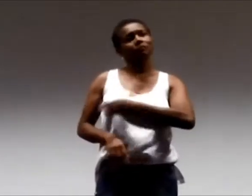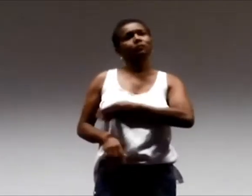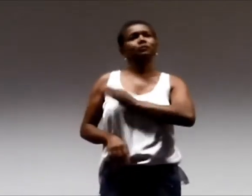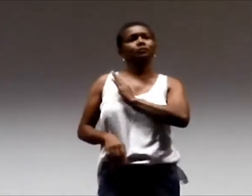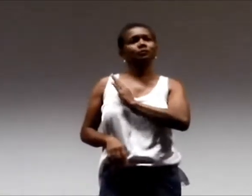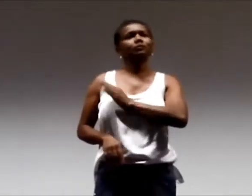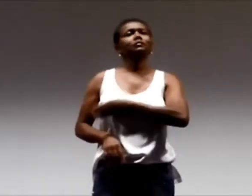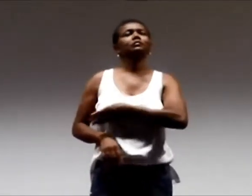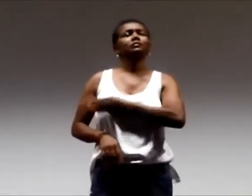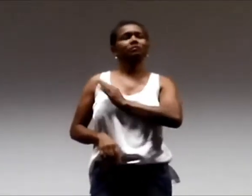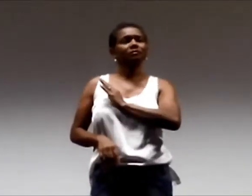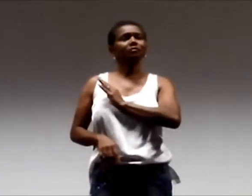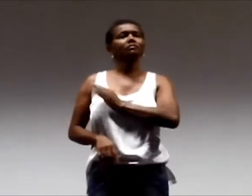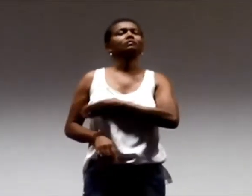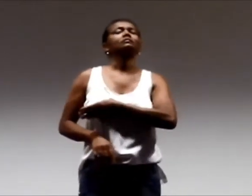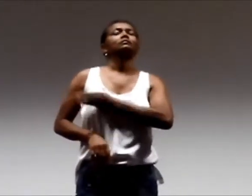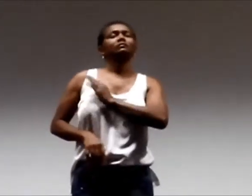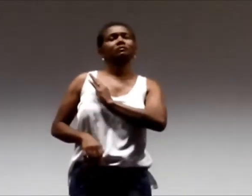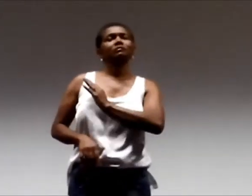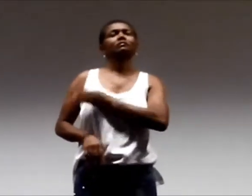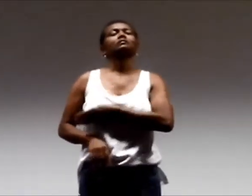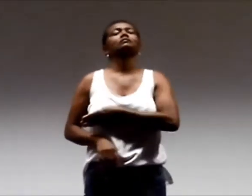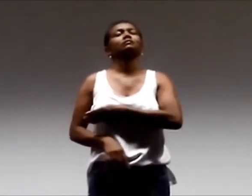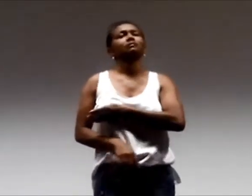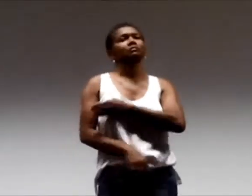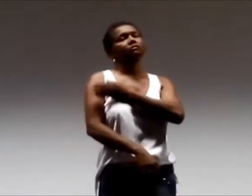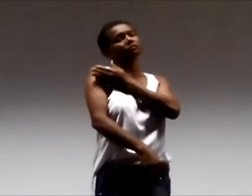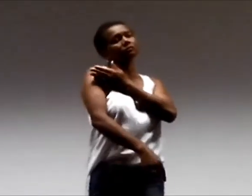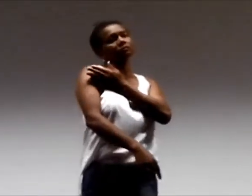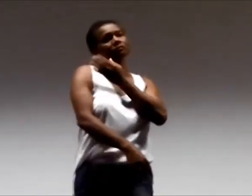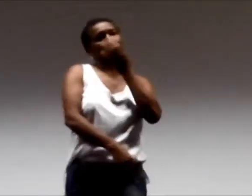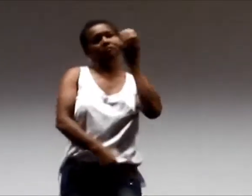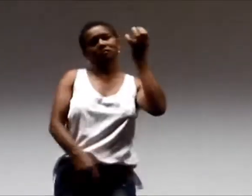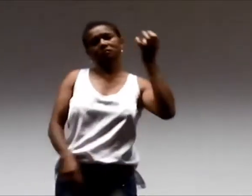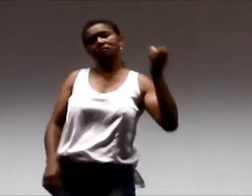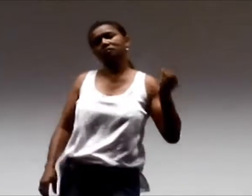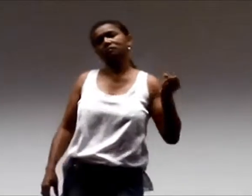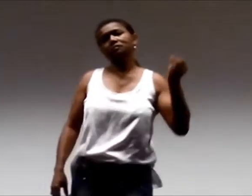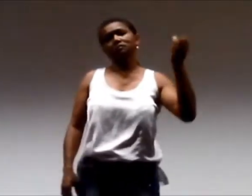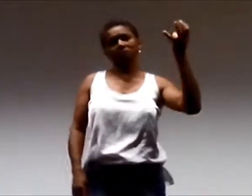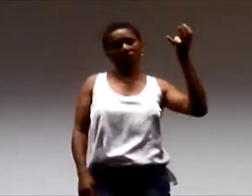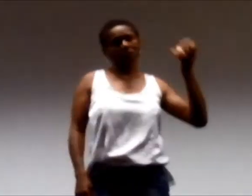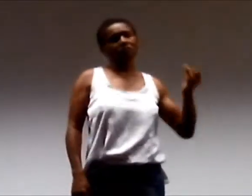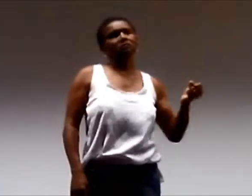O meu coração já estava acostumado